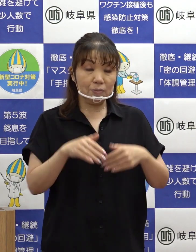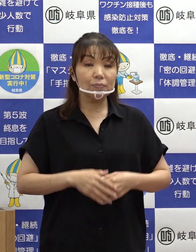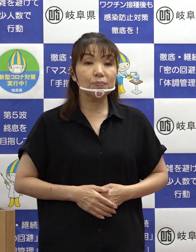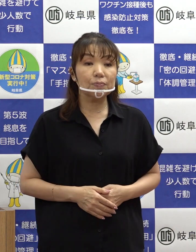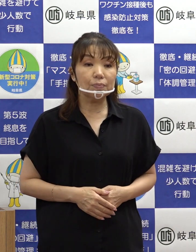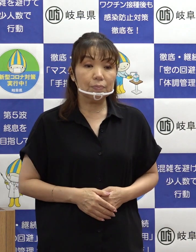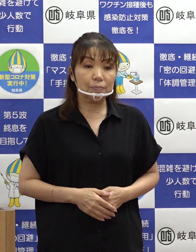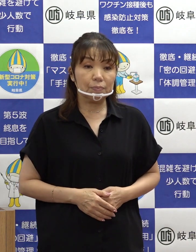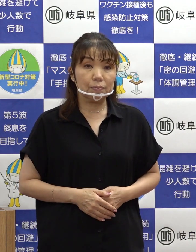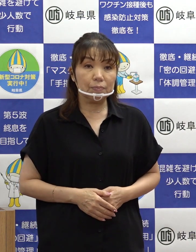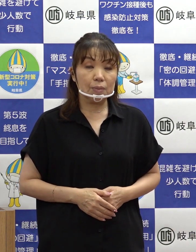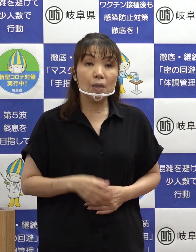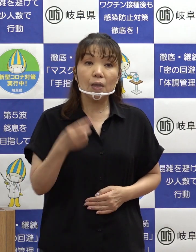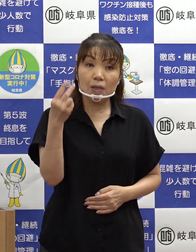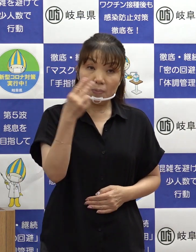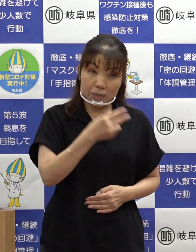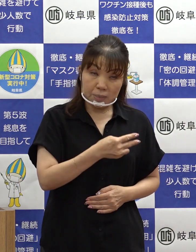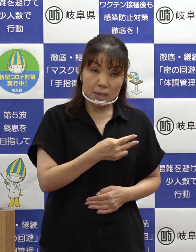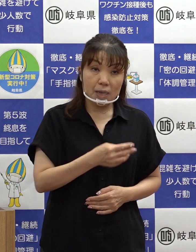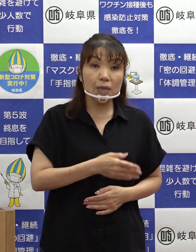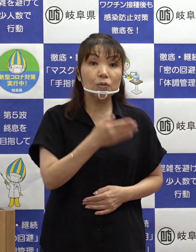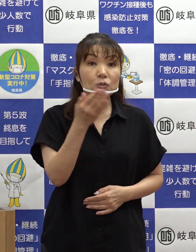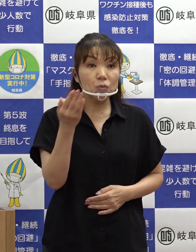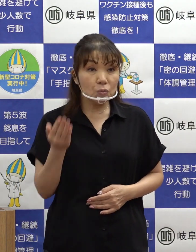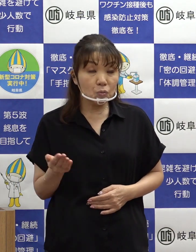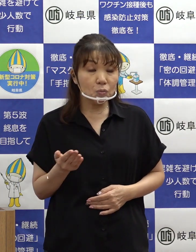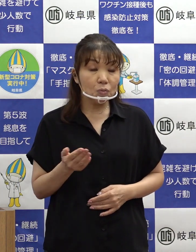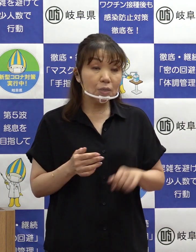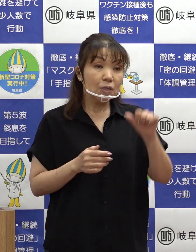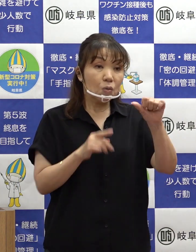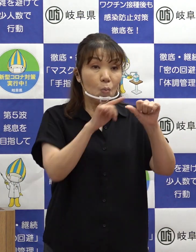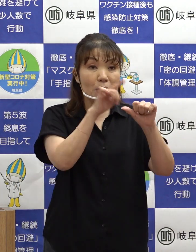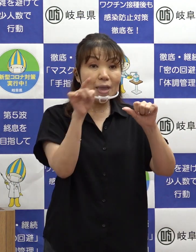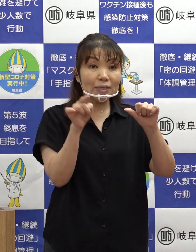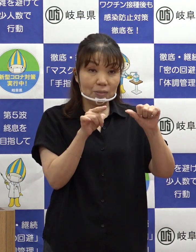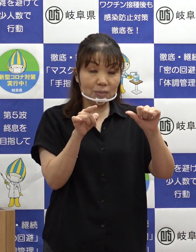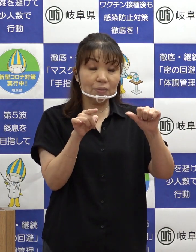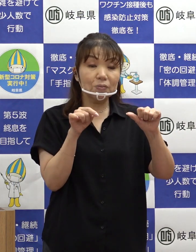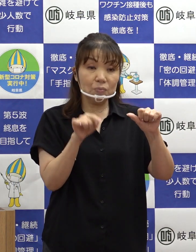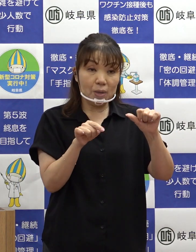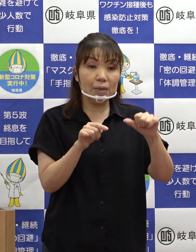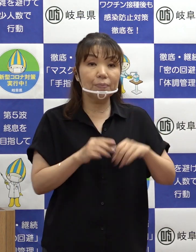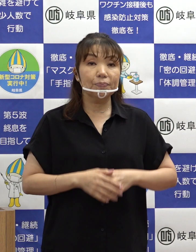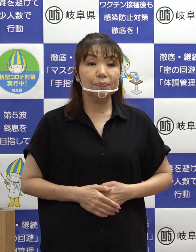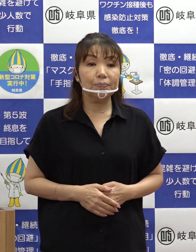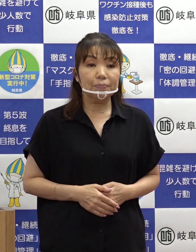ます。それから次の5ページ目が、